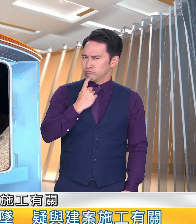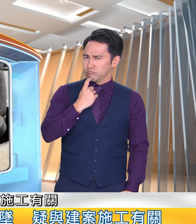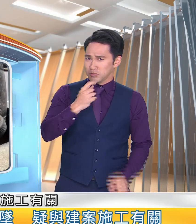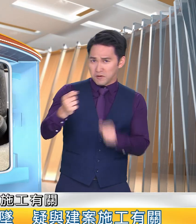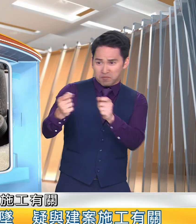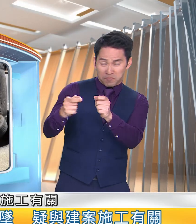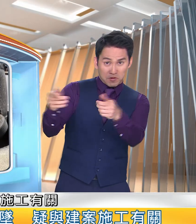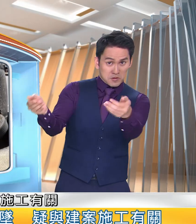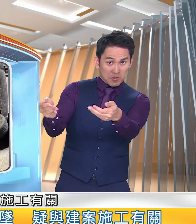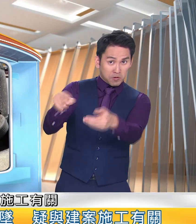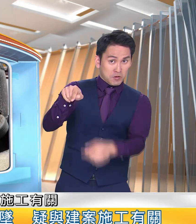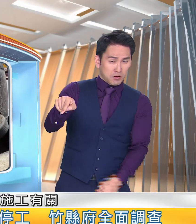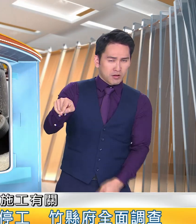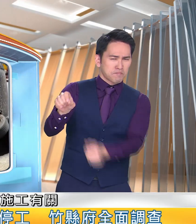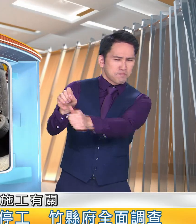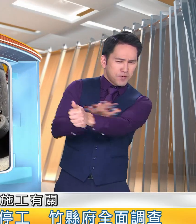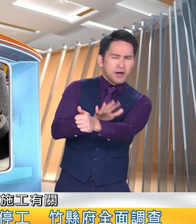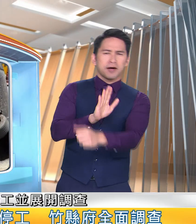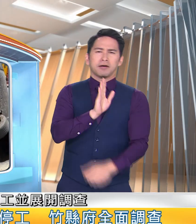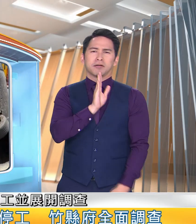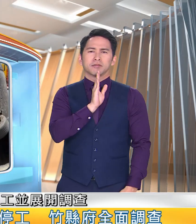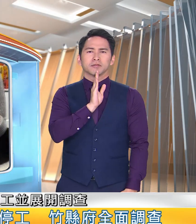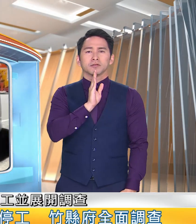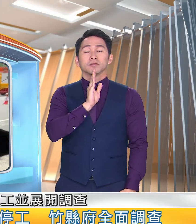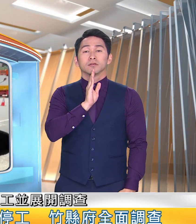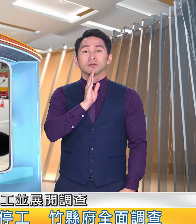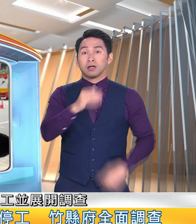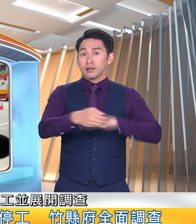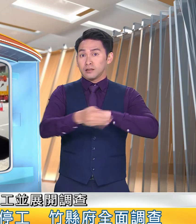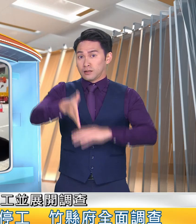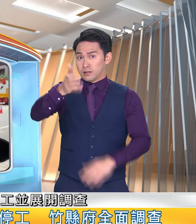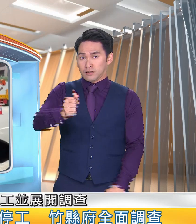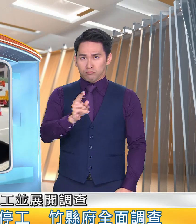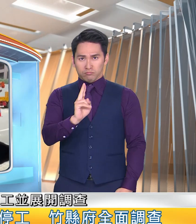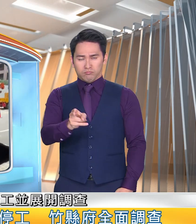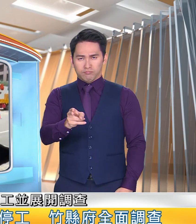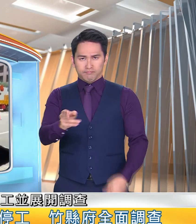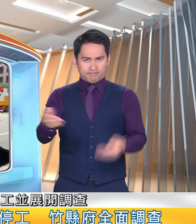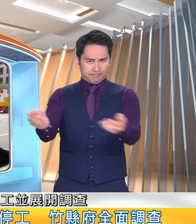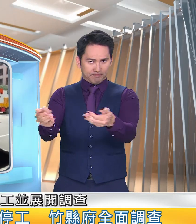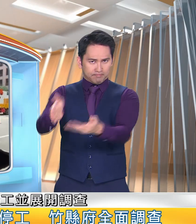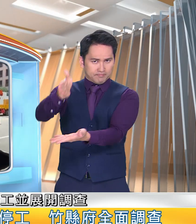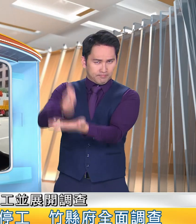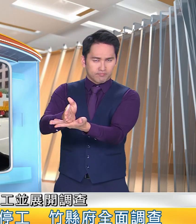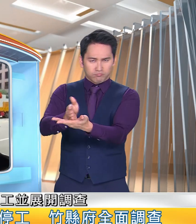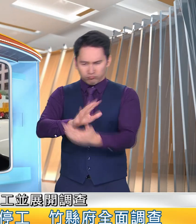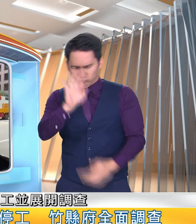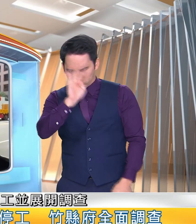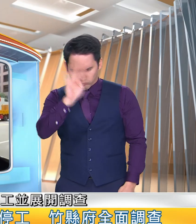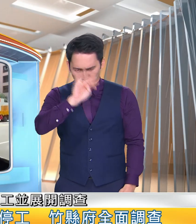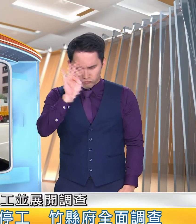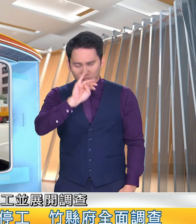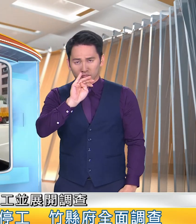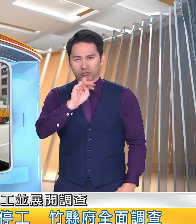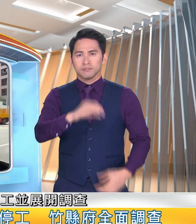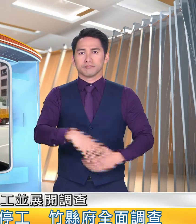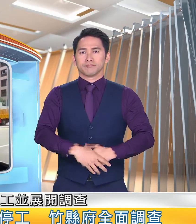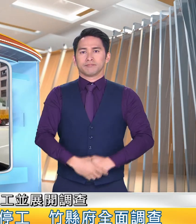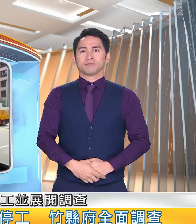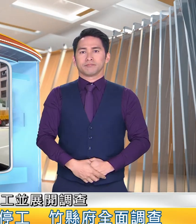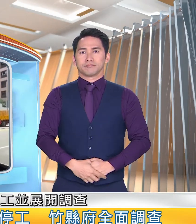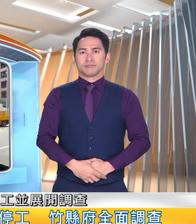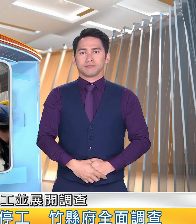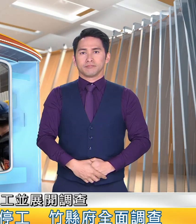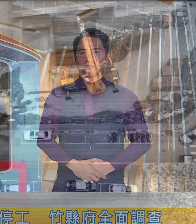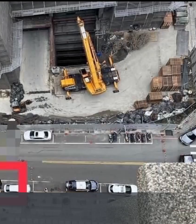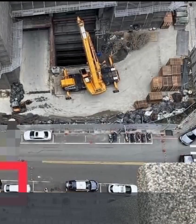近的建案施工有关。县长勒令该建案停工，并且展开调查。